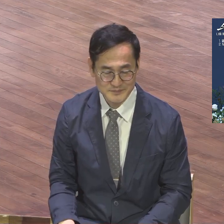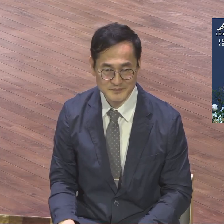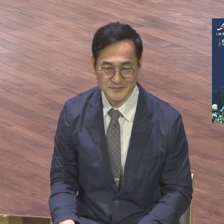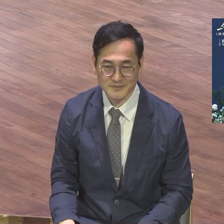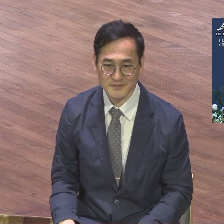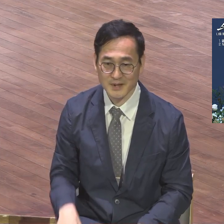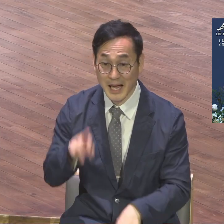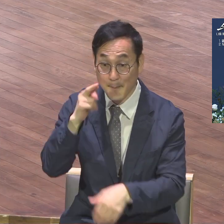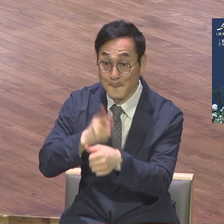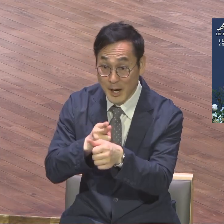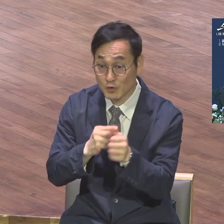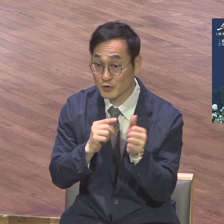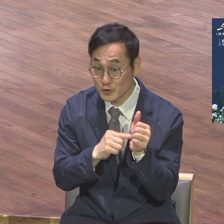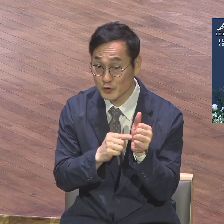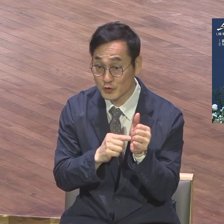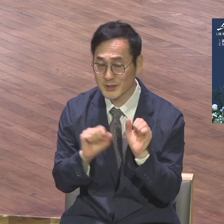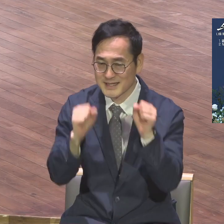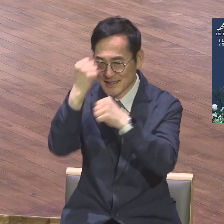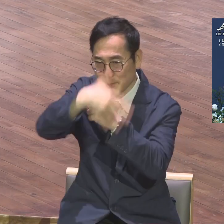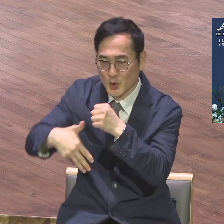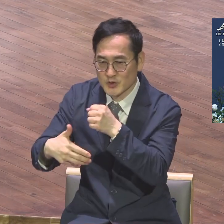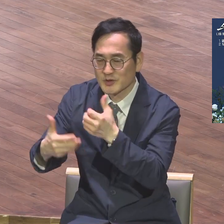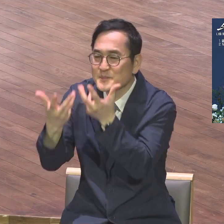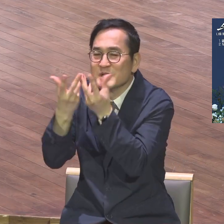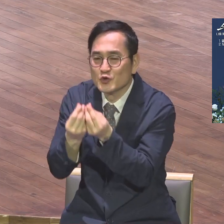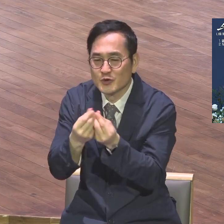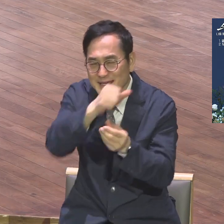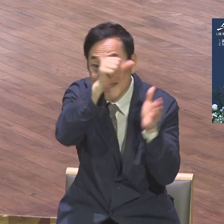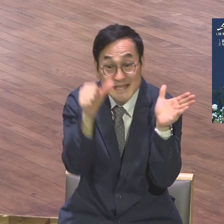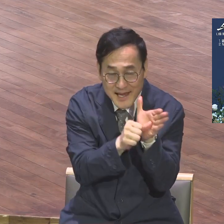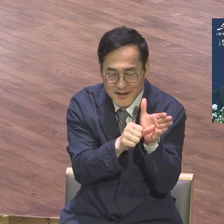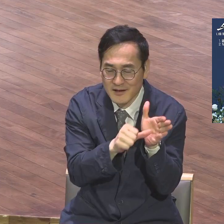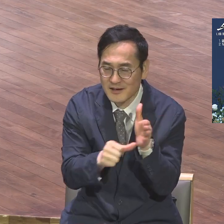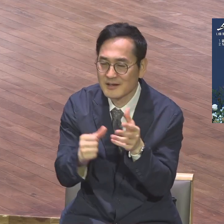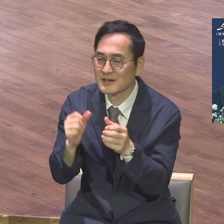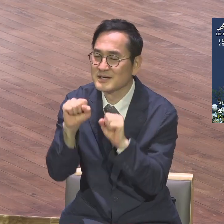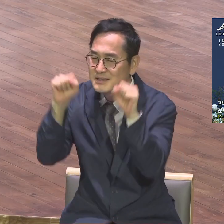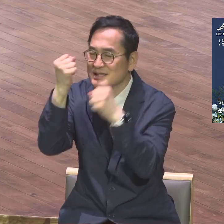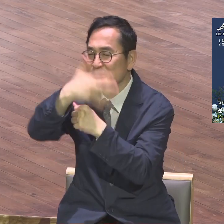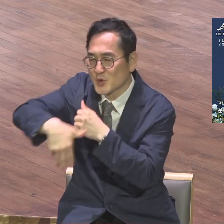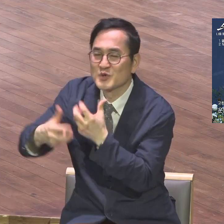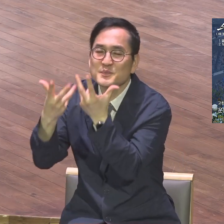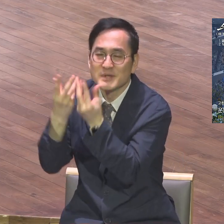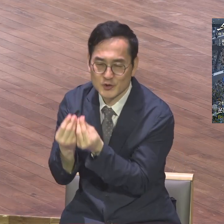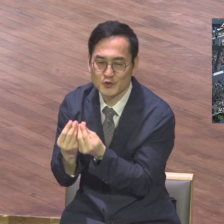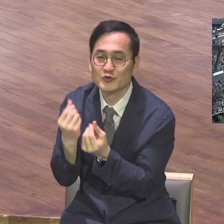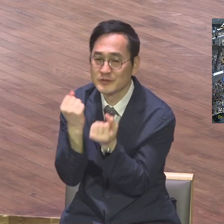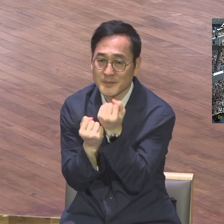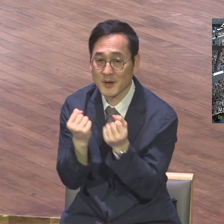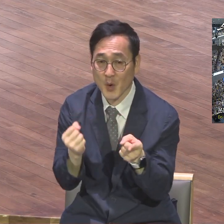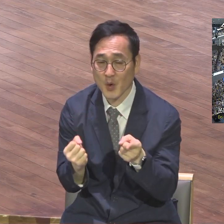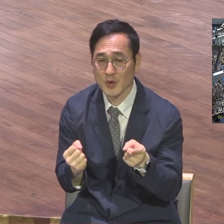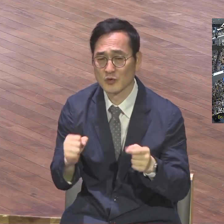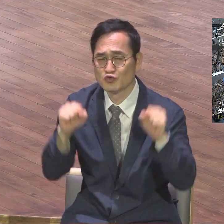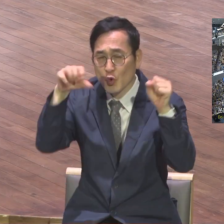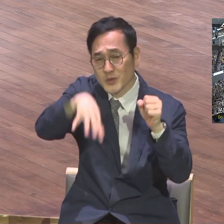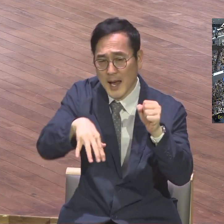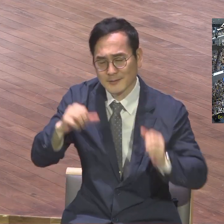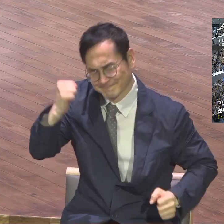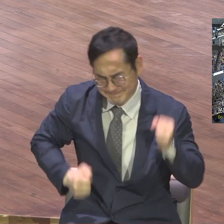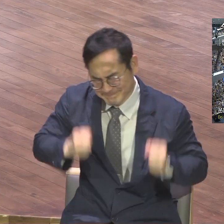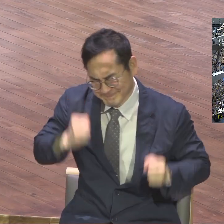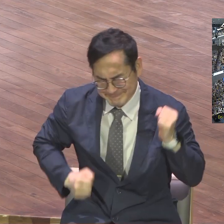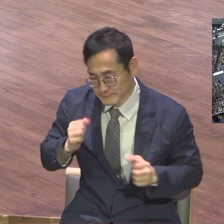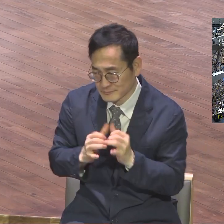바울이 신앙생활을 스포츠 경기에 비유를 했어요. 스포츠 경기. 운동장에서 달리를